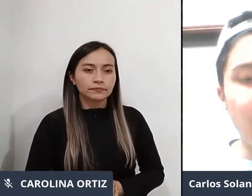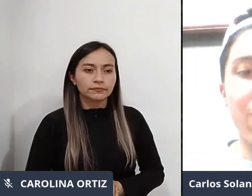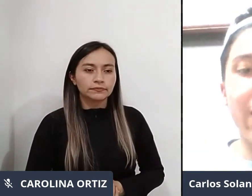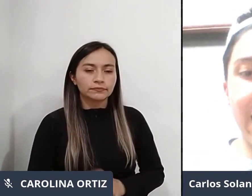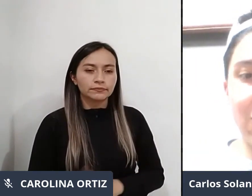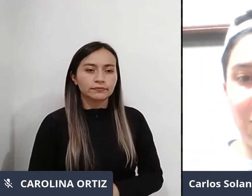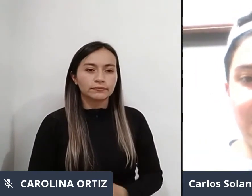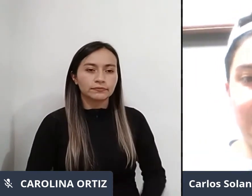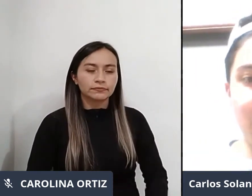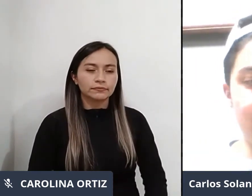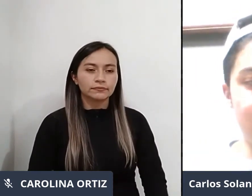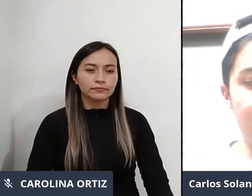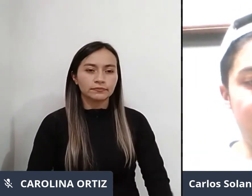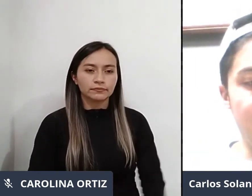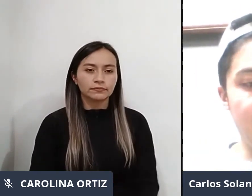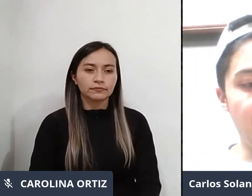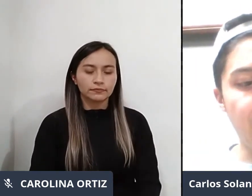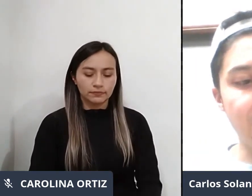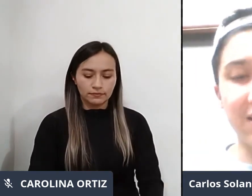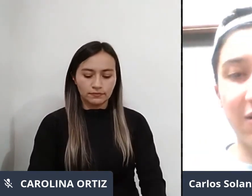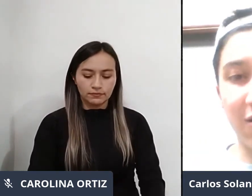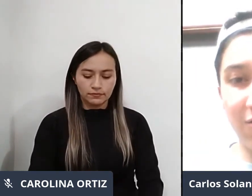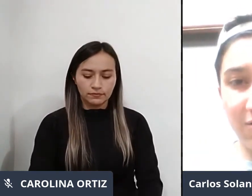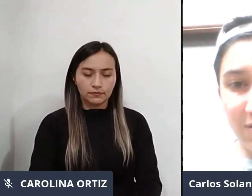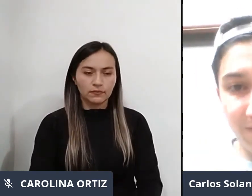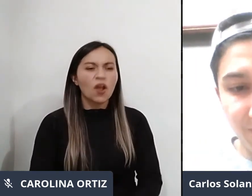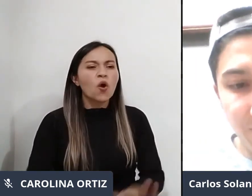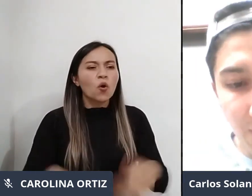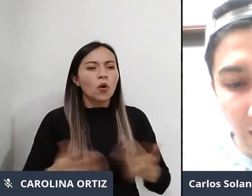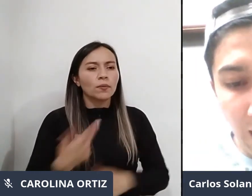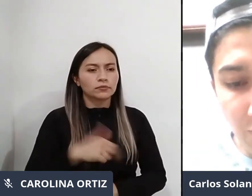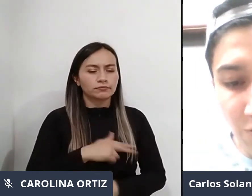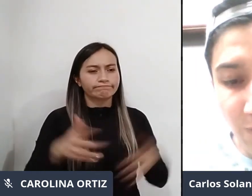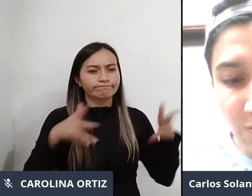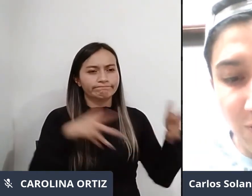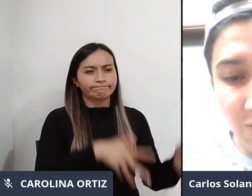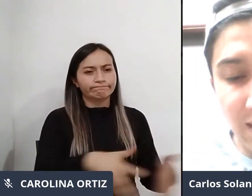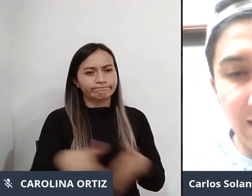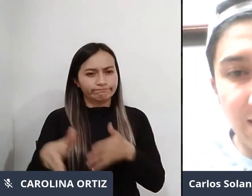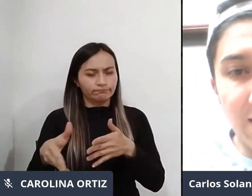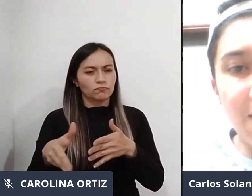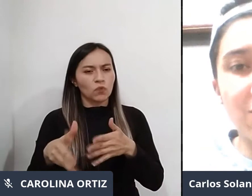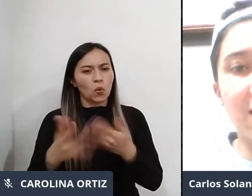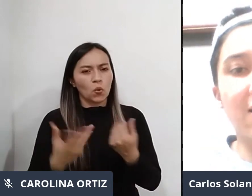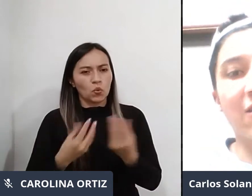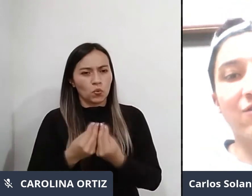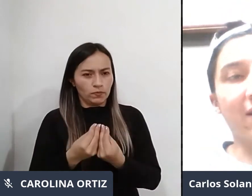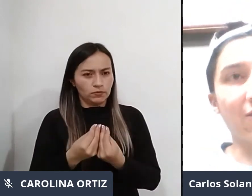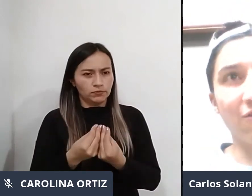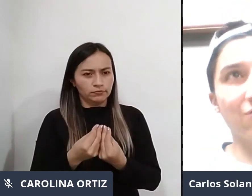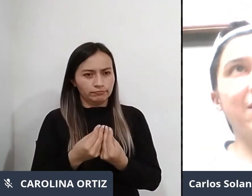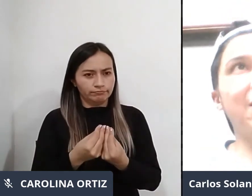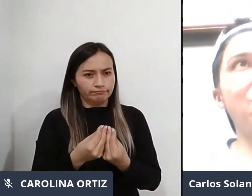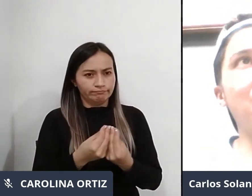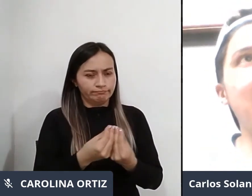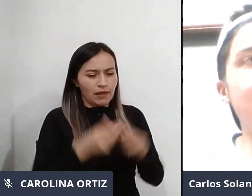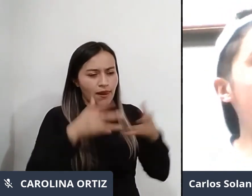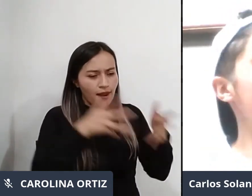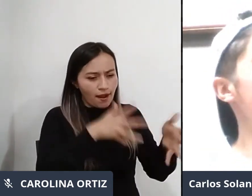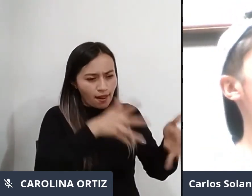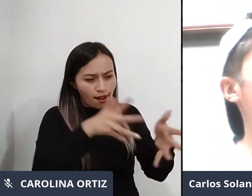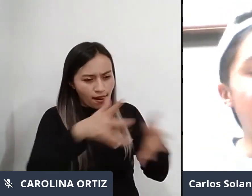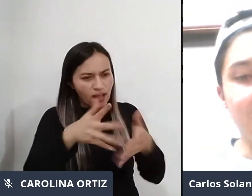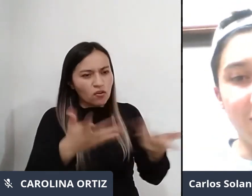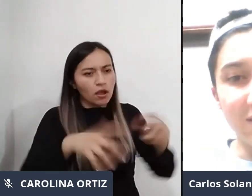de esa forma que nosotros estamos enseñando a los grupos con los que trabajamos en los territorios donde nosotros